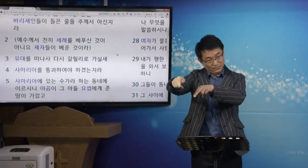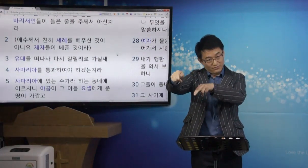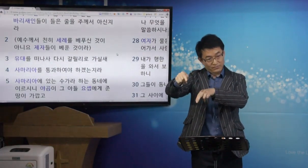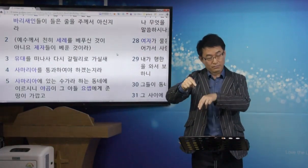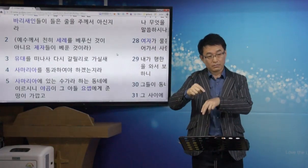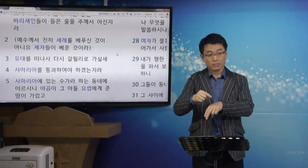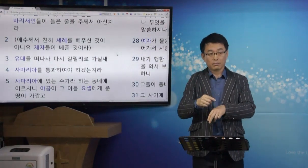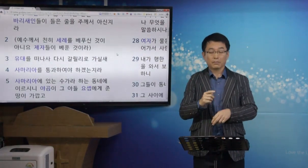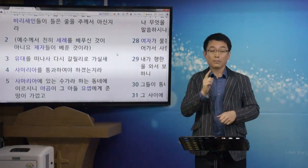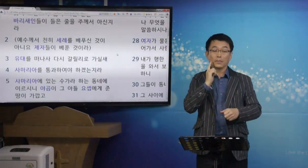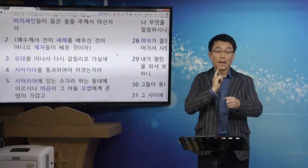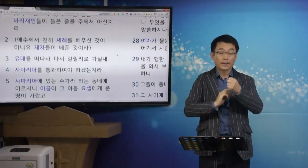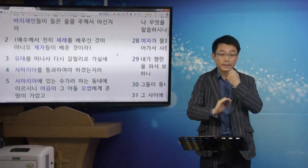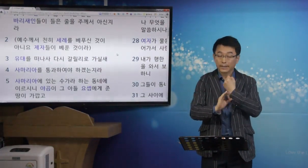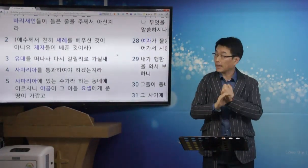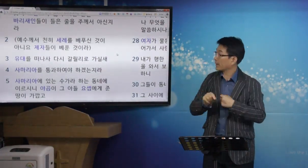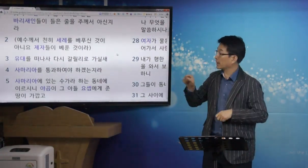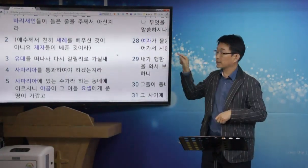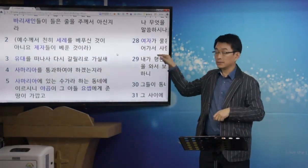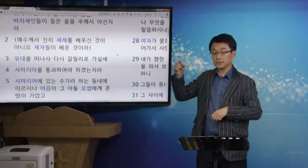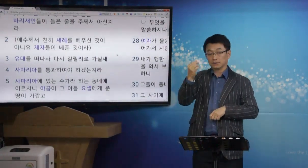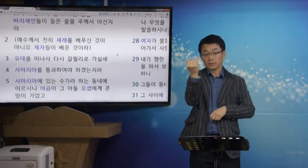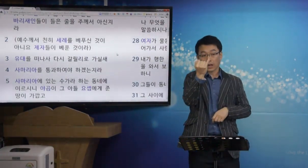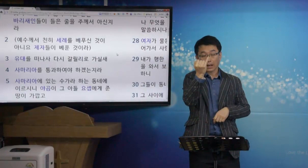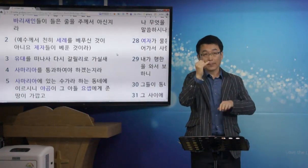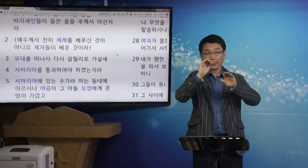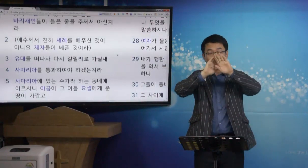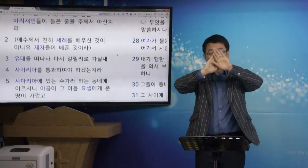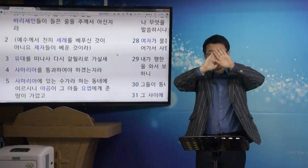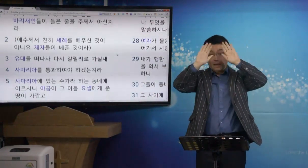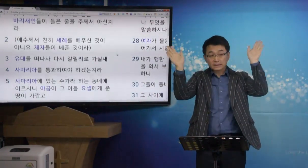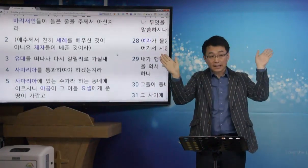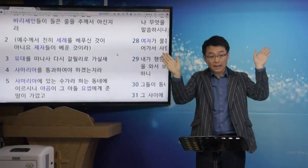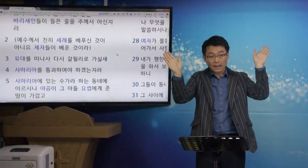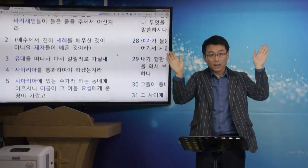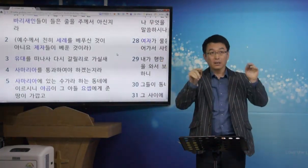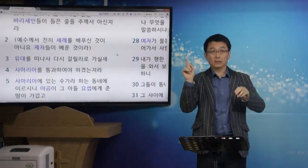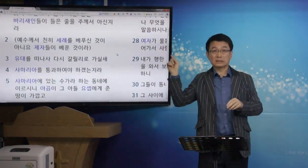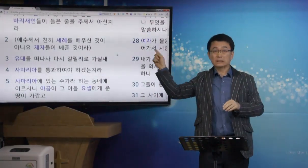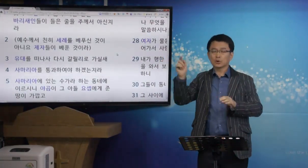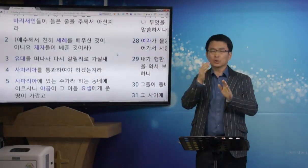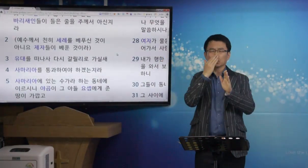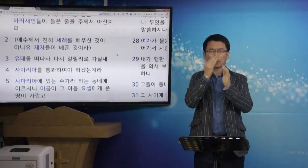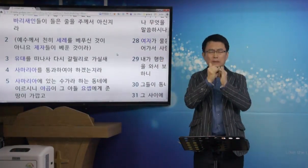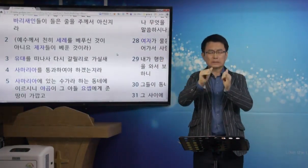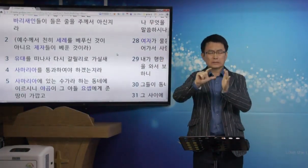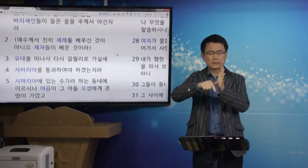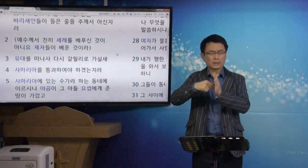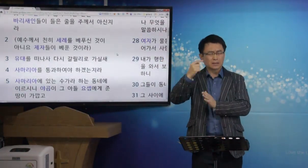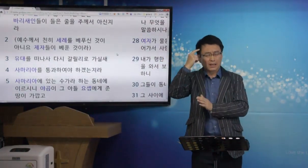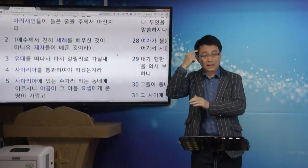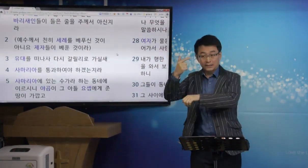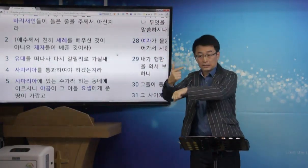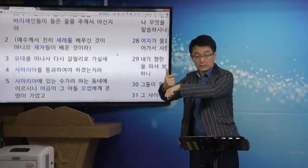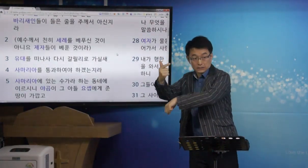그 길을 걸어갈 때 9시간 30분인데요. 만약에 이 여인이 낮에 유대인